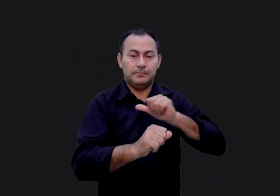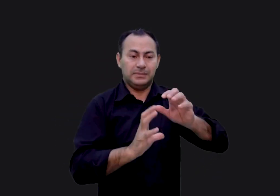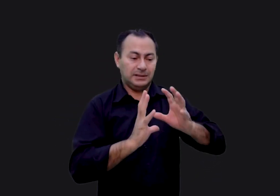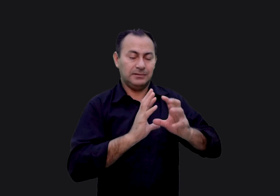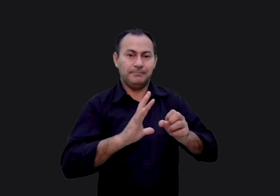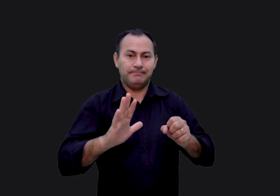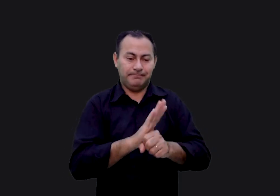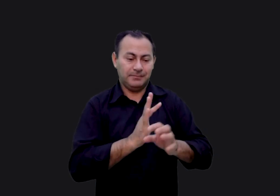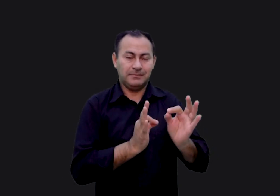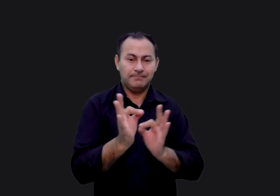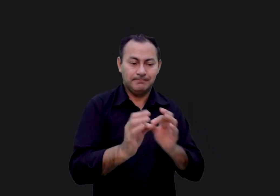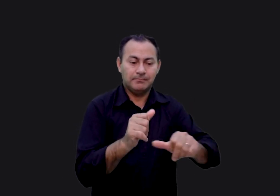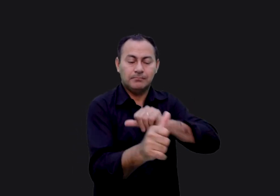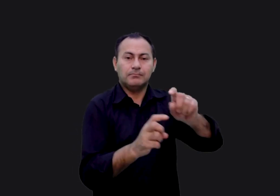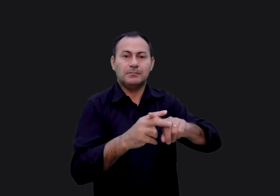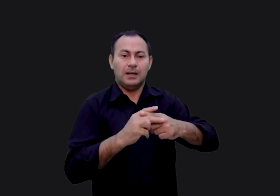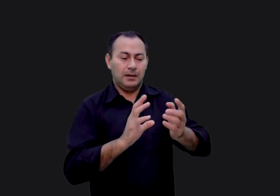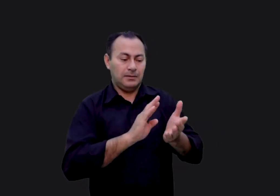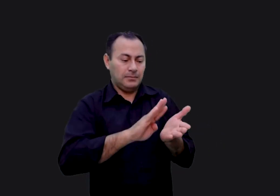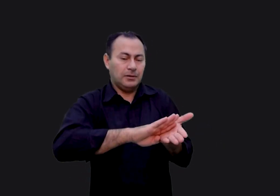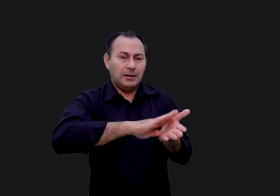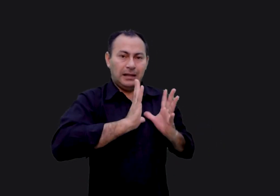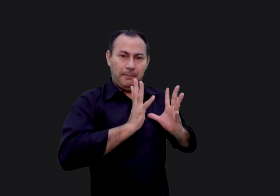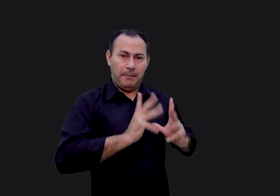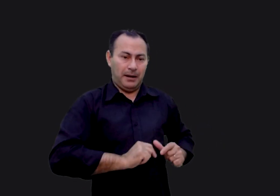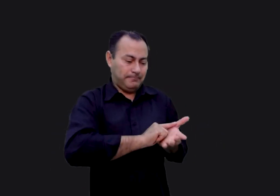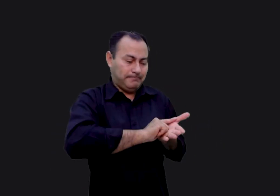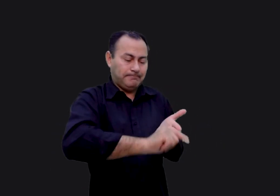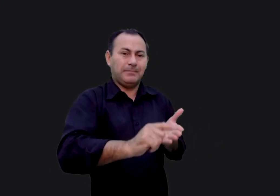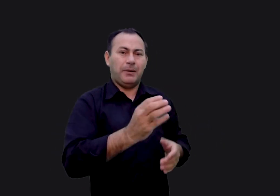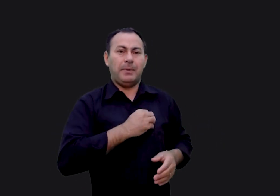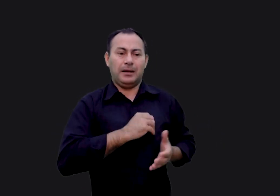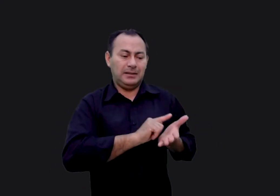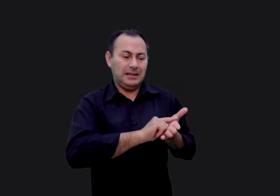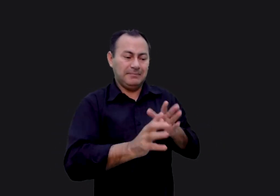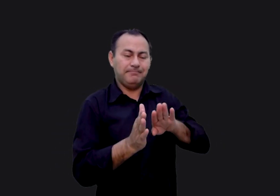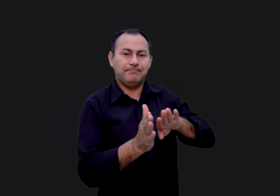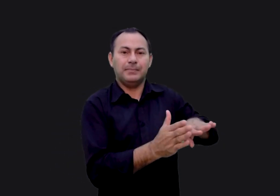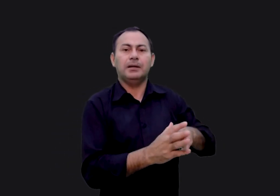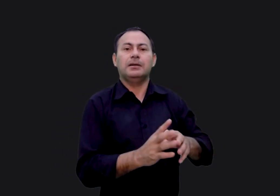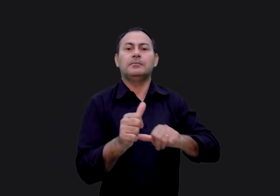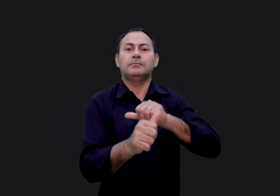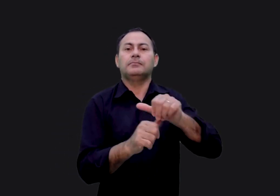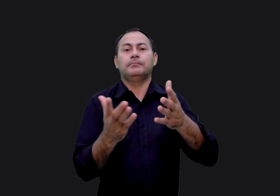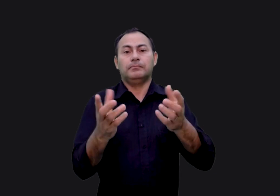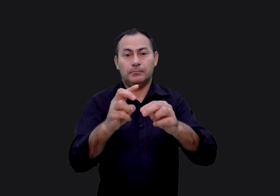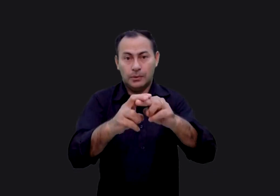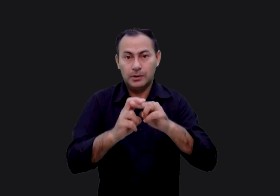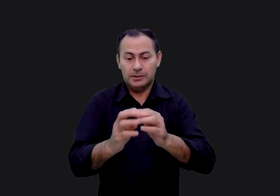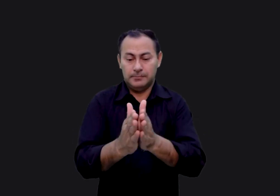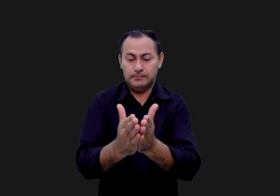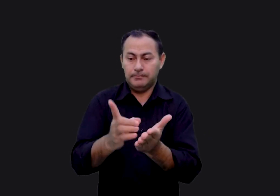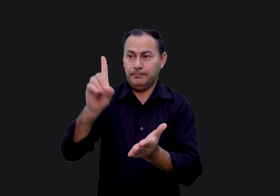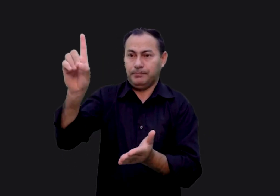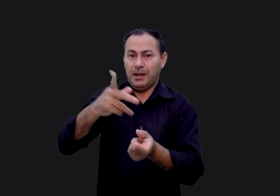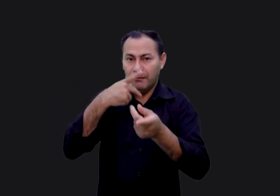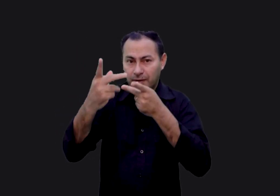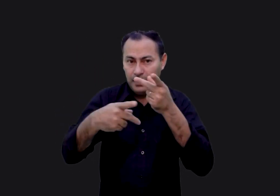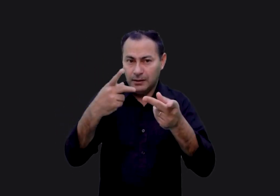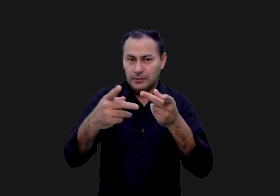as cicatrizes e tirar as manchas do pecado que são permanentes e irreversíveis. É por isso que as Escrituras afirmam